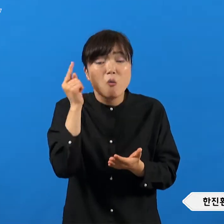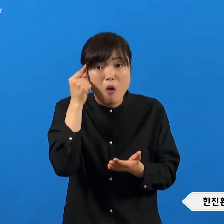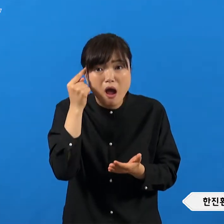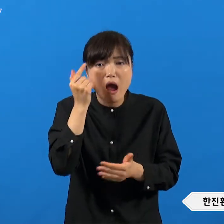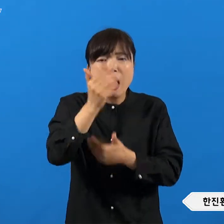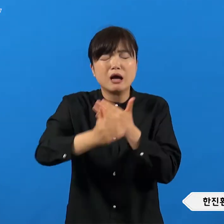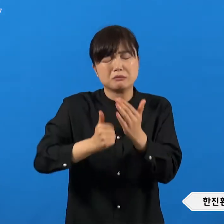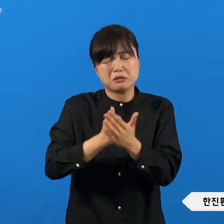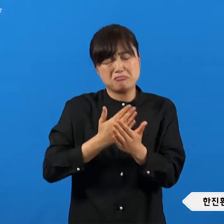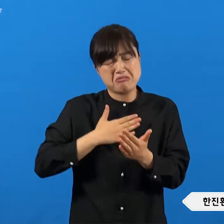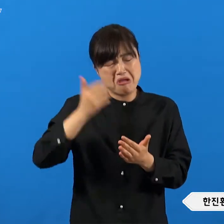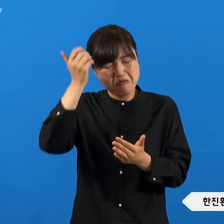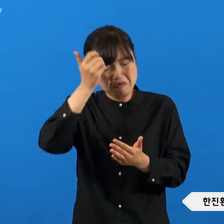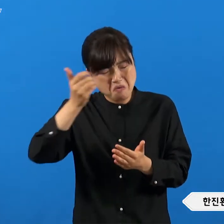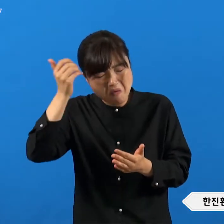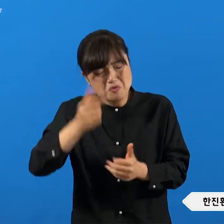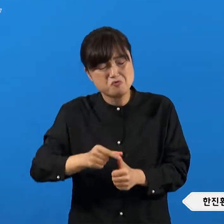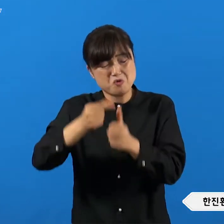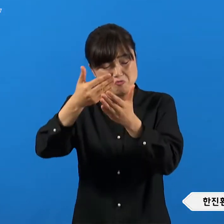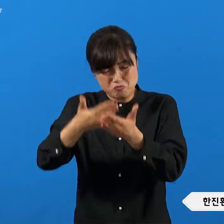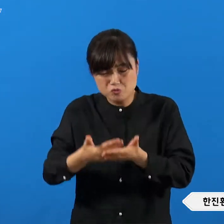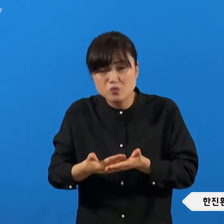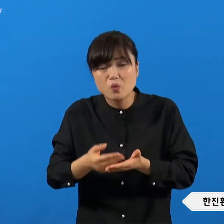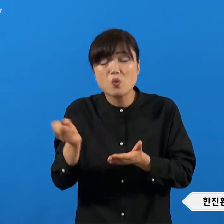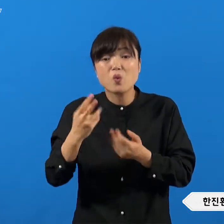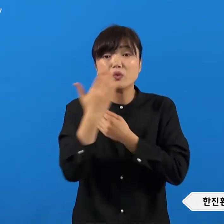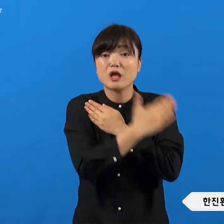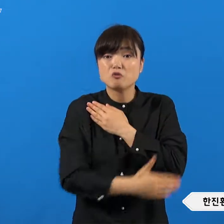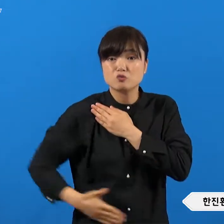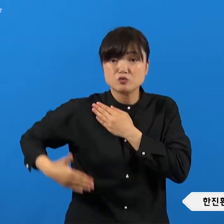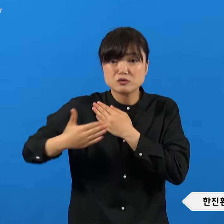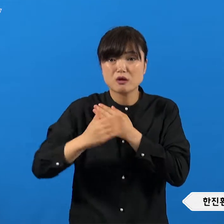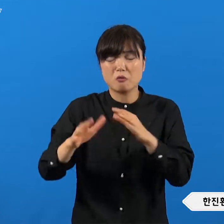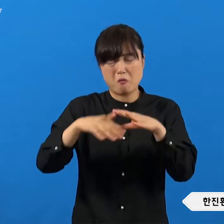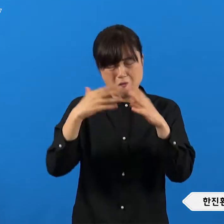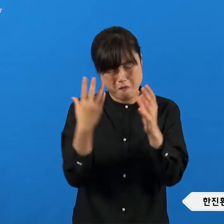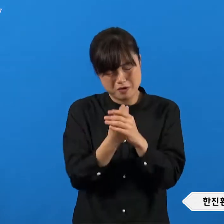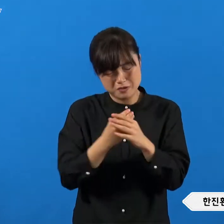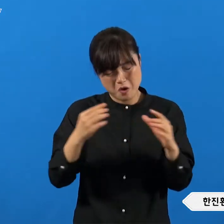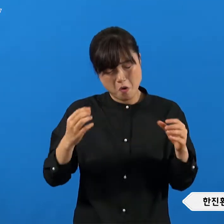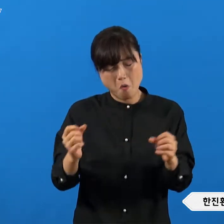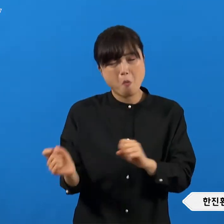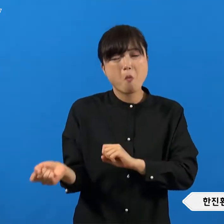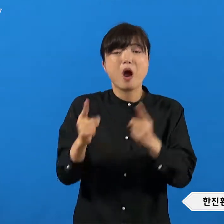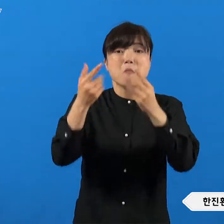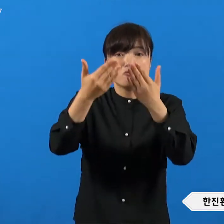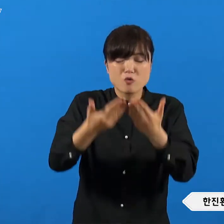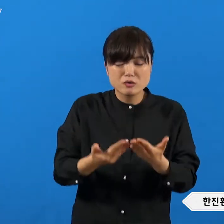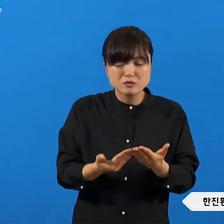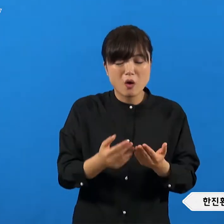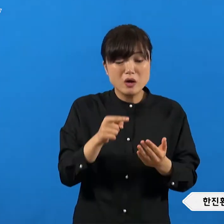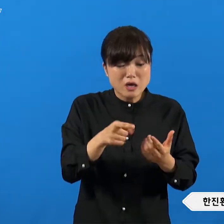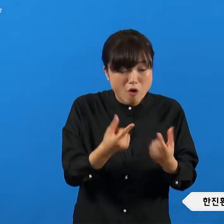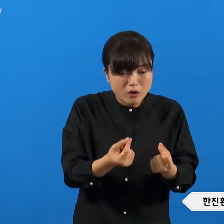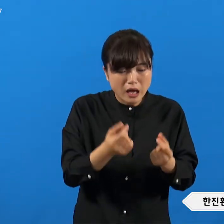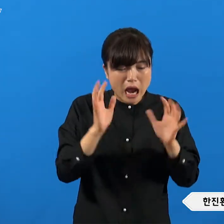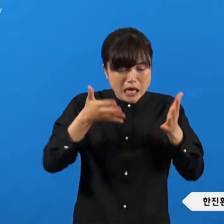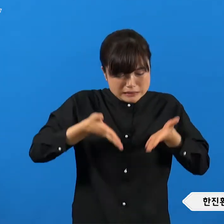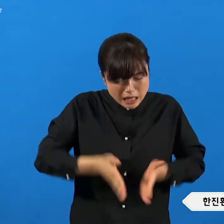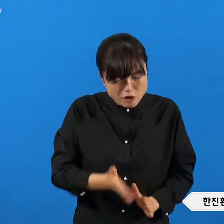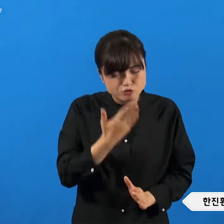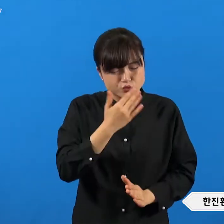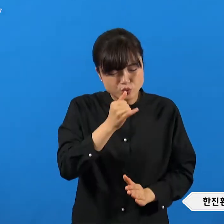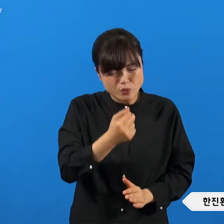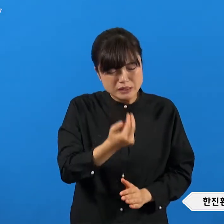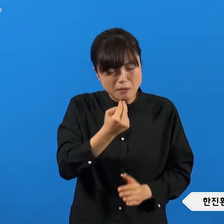하나님께서 내 영혼을 건져주실 뿐만 아니라 내 육체도 회복시켜 주셔서 이렇게 생명을 선물로